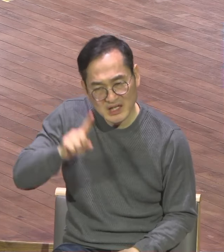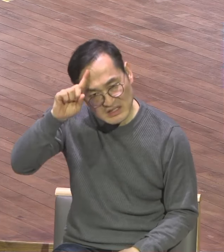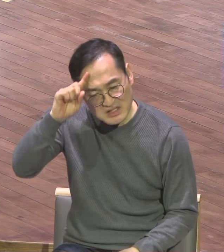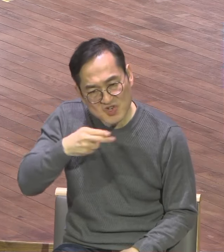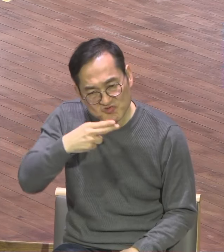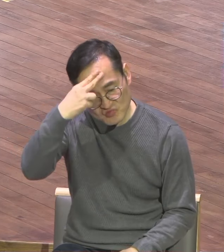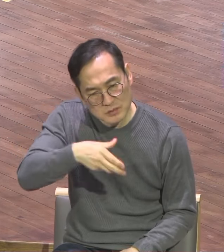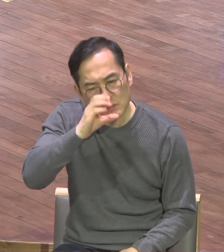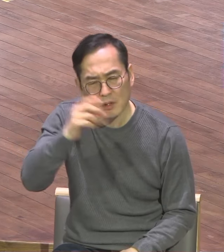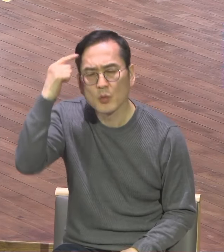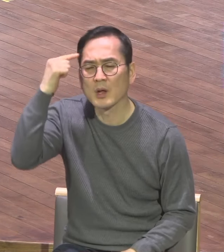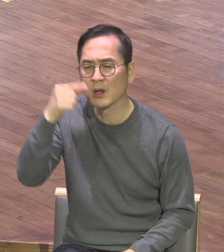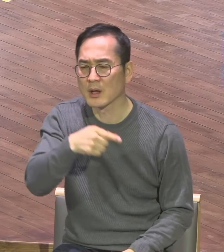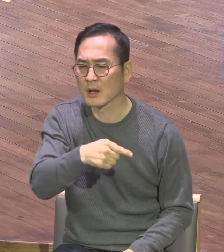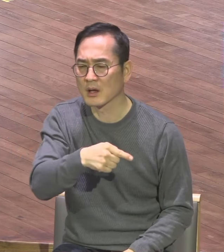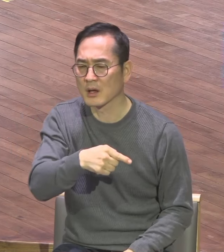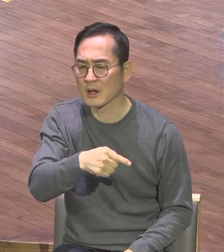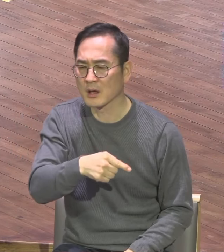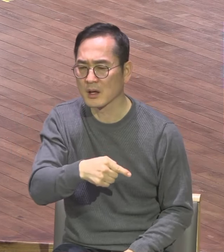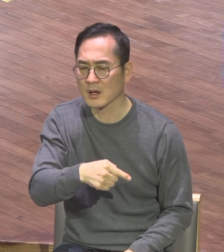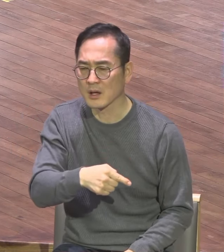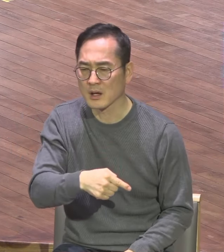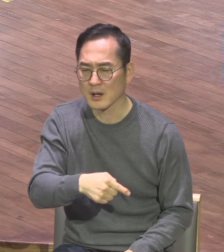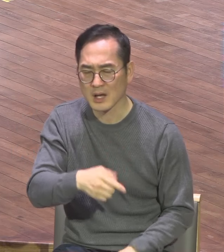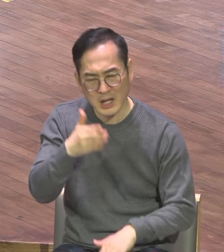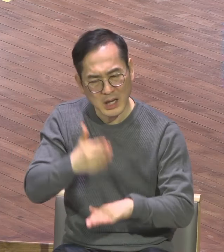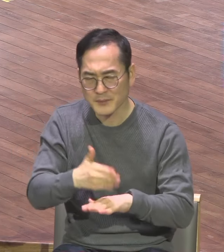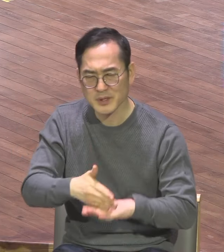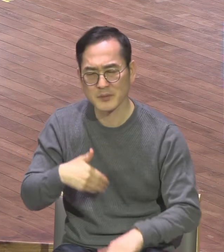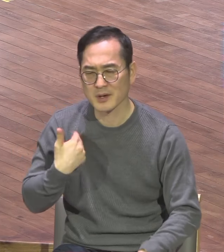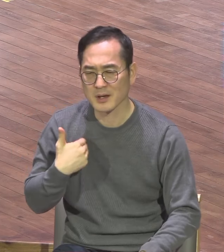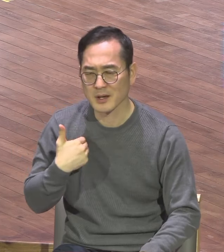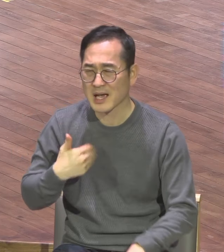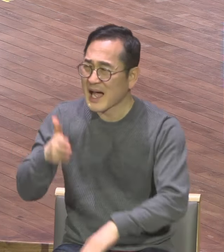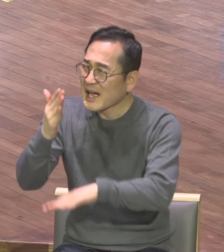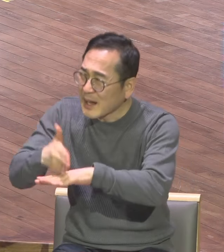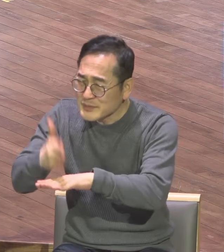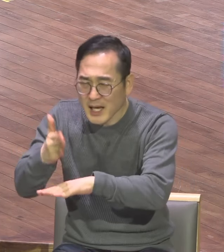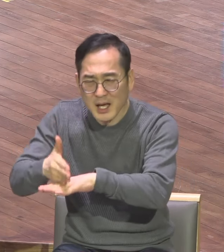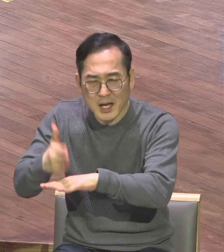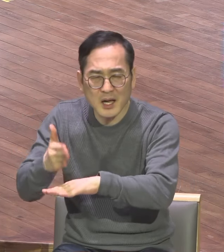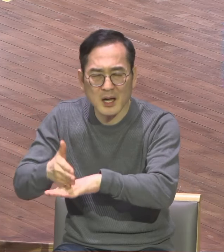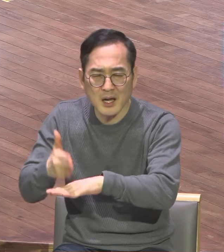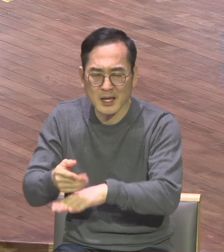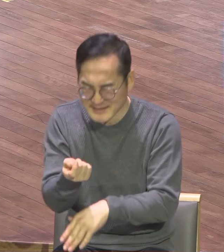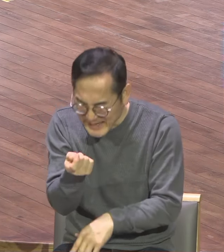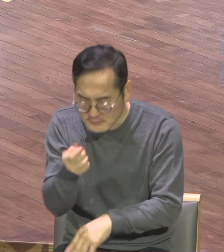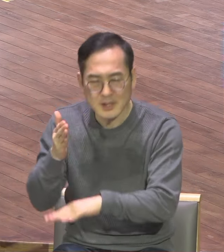감사의 핵심은요, 주의 성전 중심의 감사였어요.